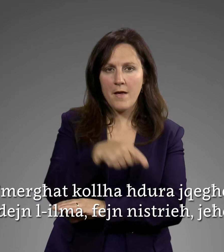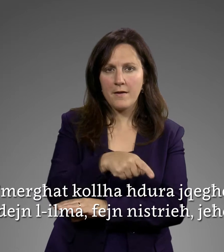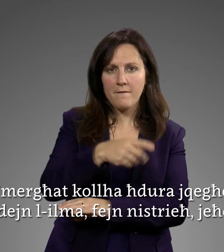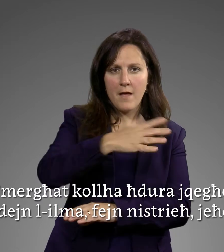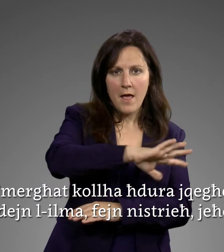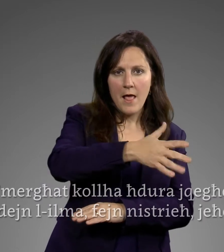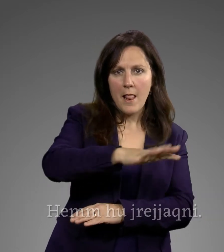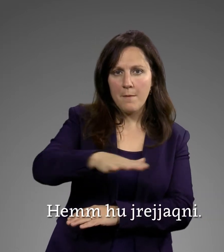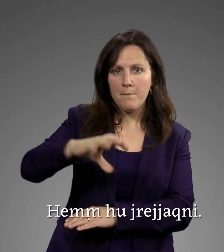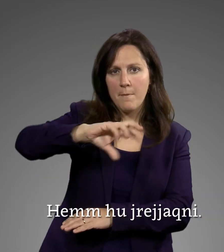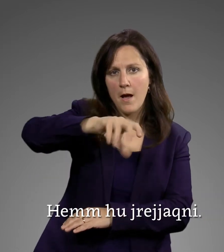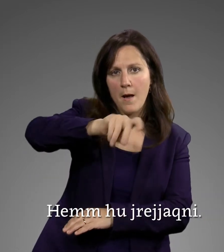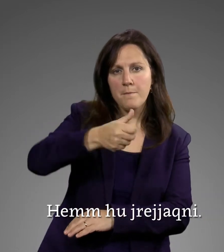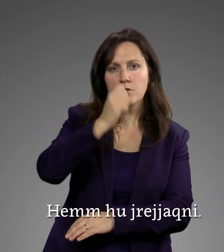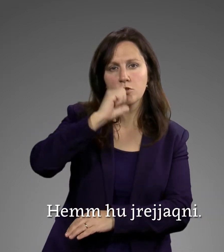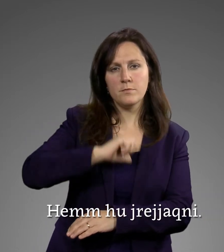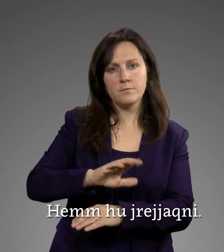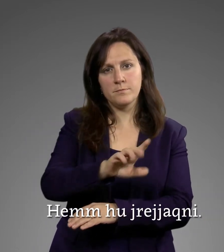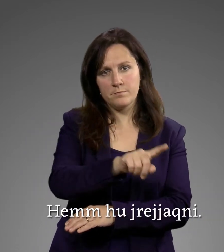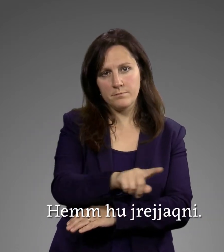nistrieħ jeħodni. Hemm u jrejjaqni.